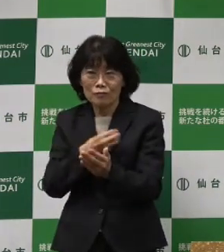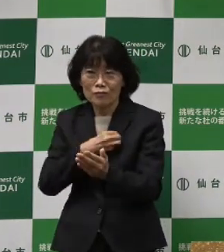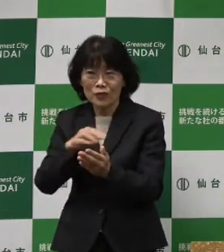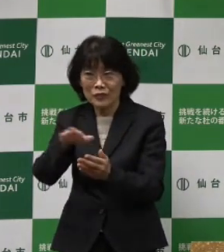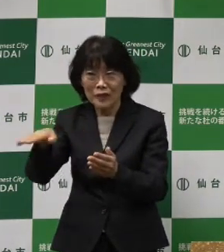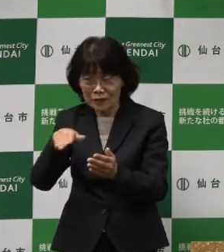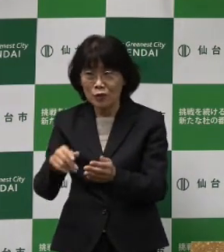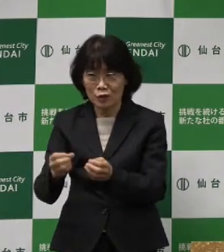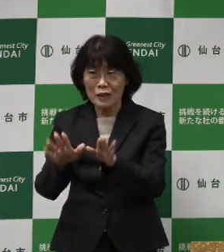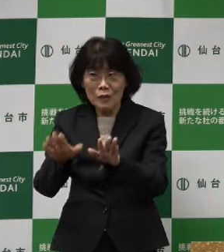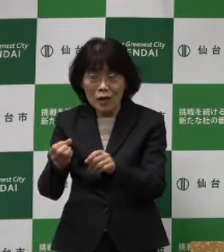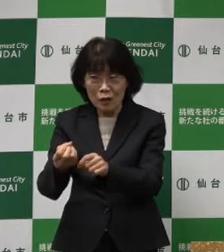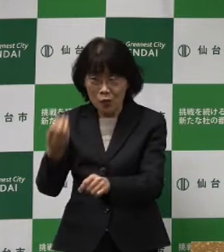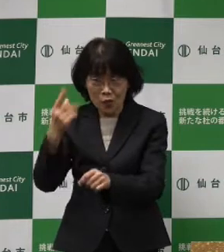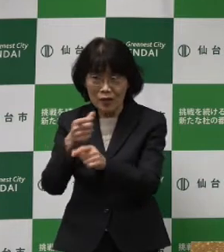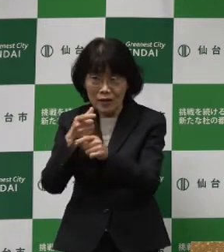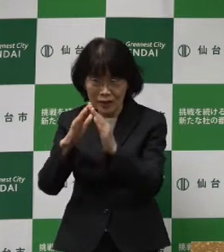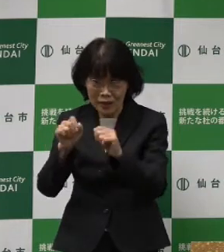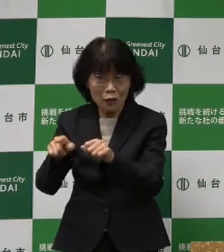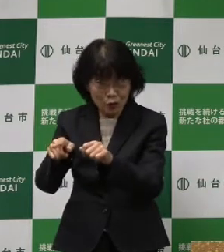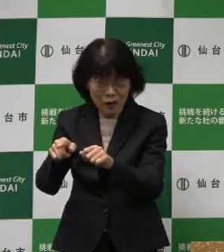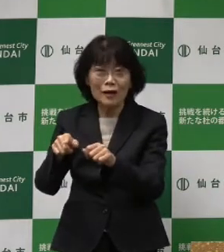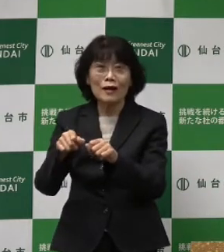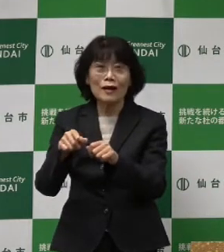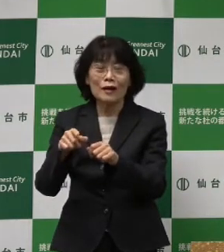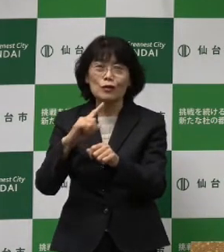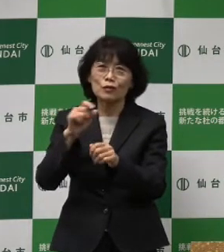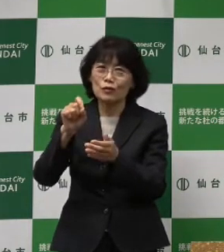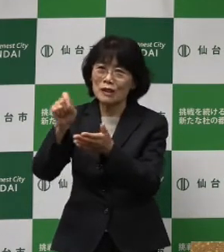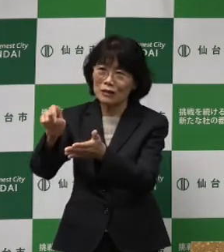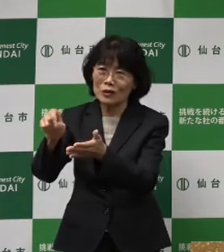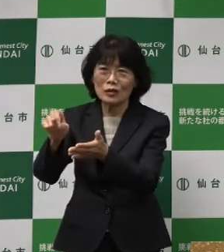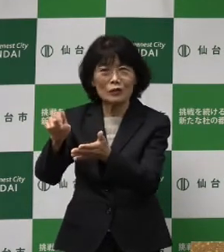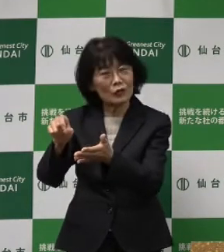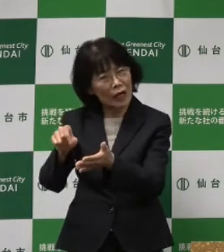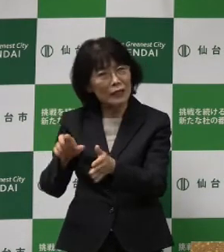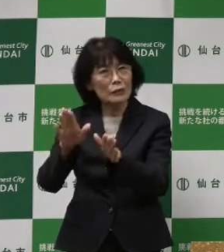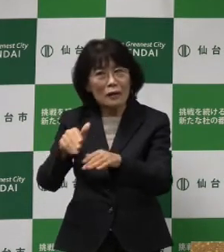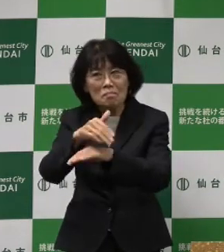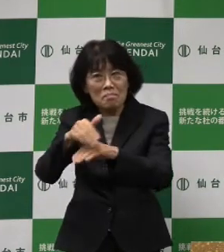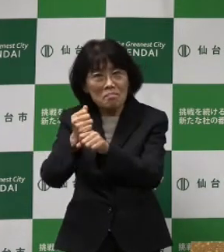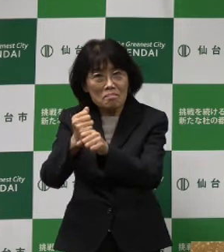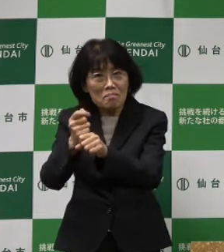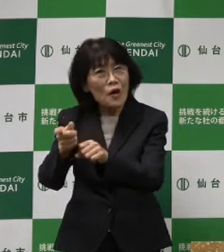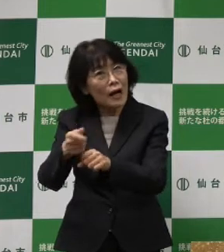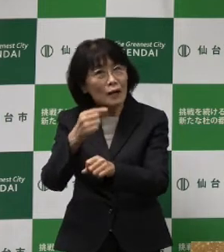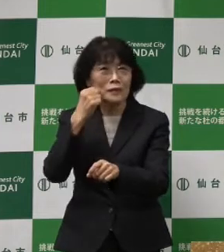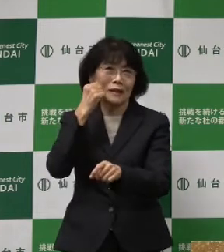と今の段階から計画を立てるのは少し難しいのかなというふうには思っているところ